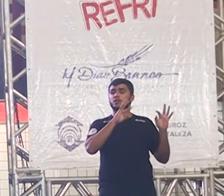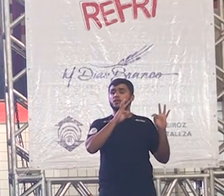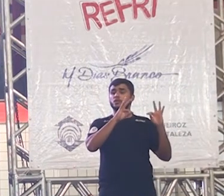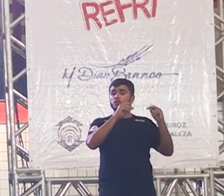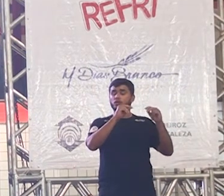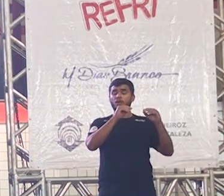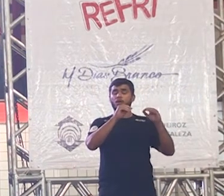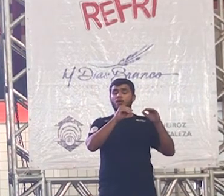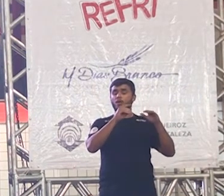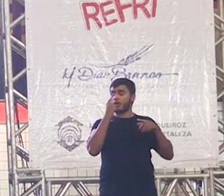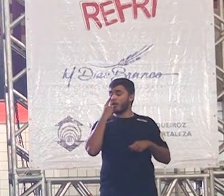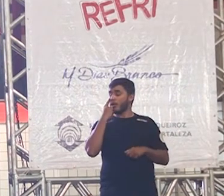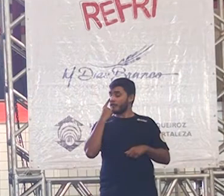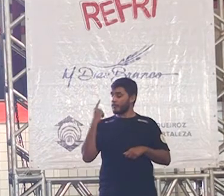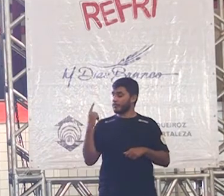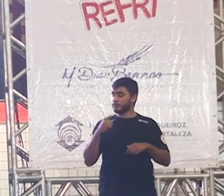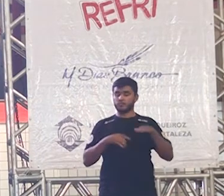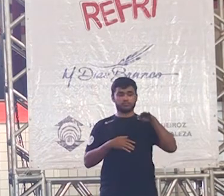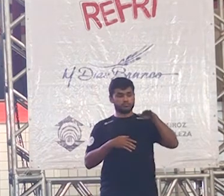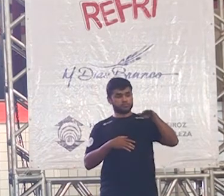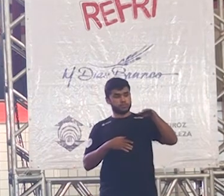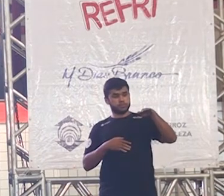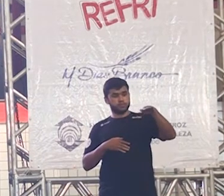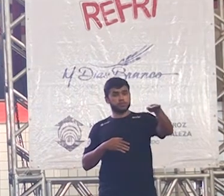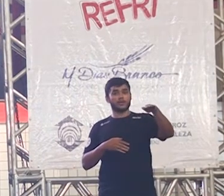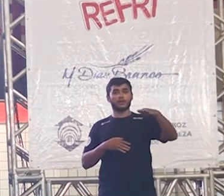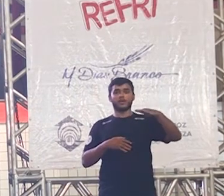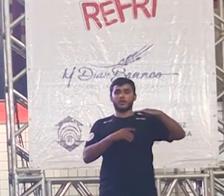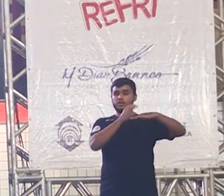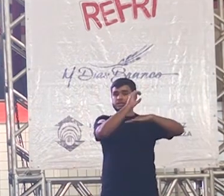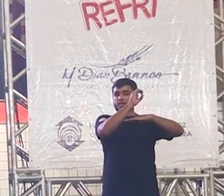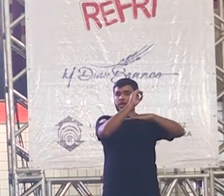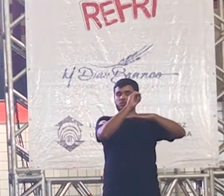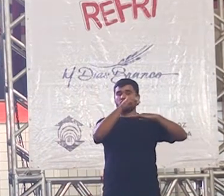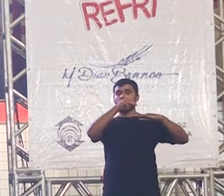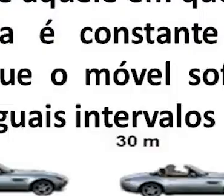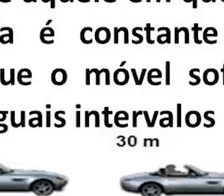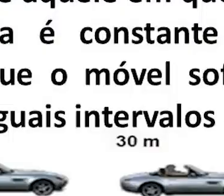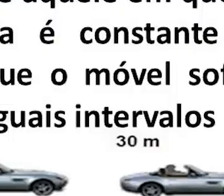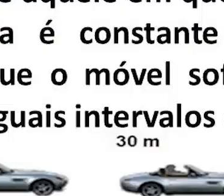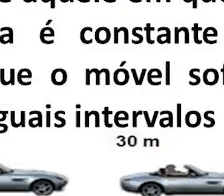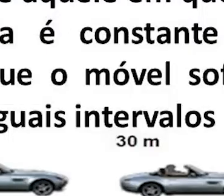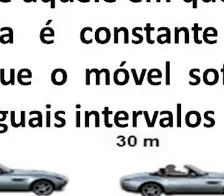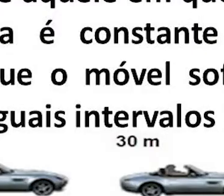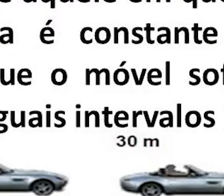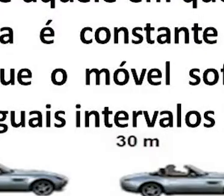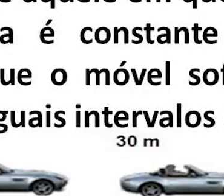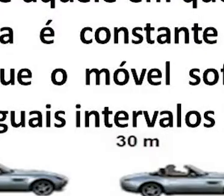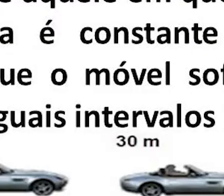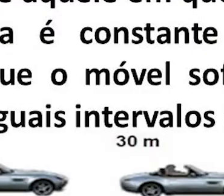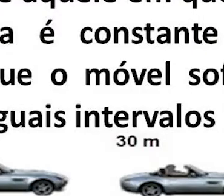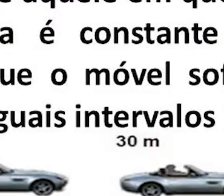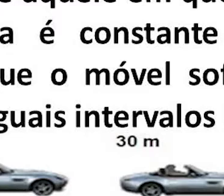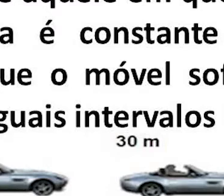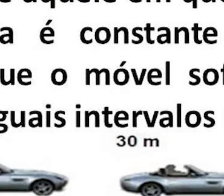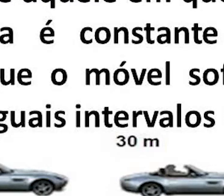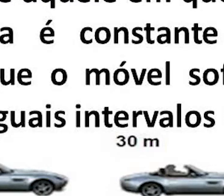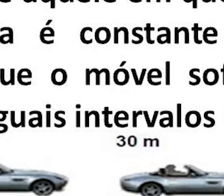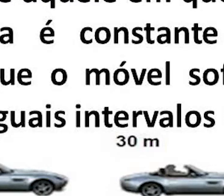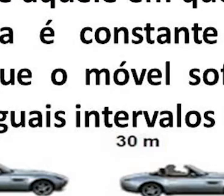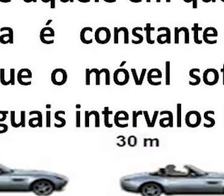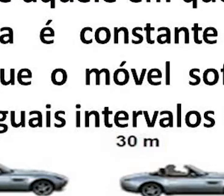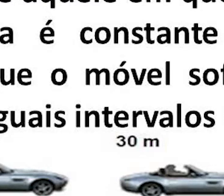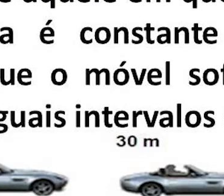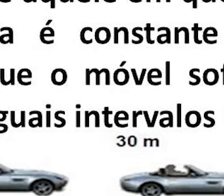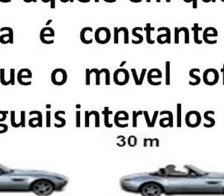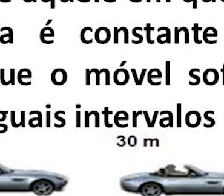Se você observar na imagem, primeira foto está 0 metros, 0 segundo. Segunda foto, 10 metros, 1